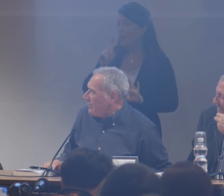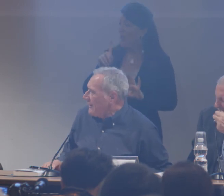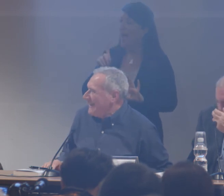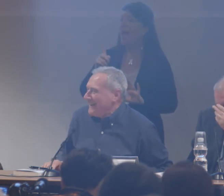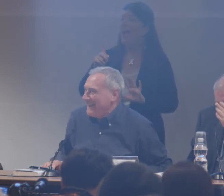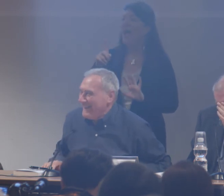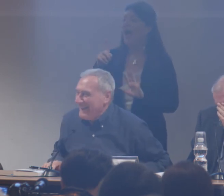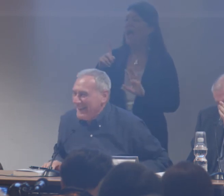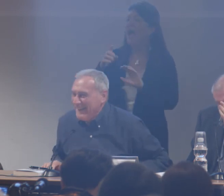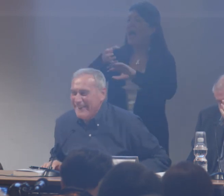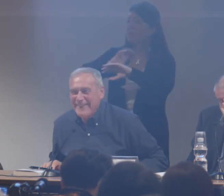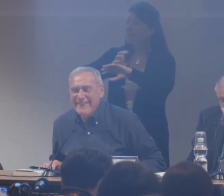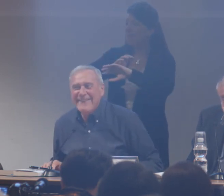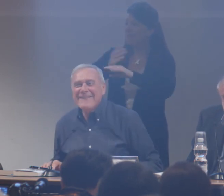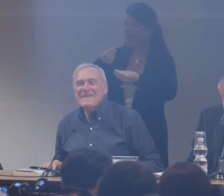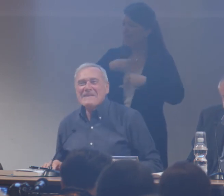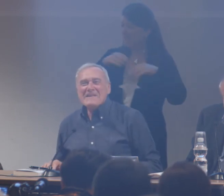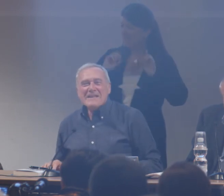macchiano.